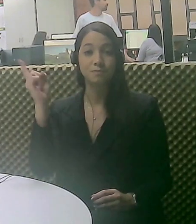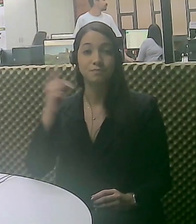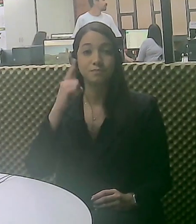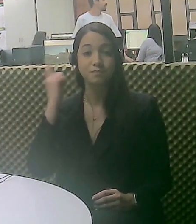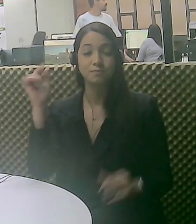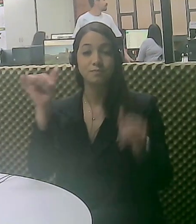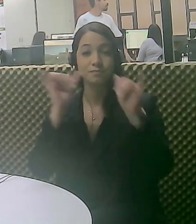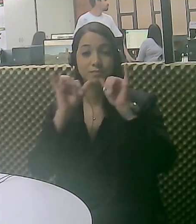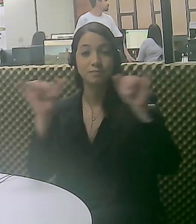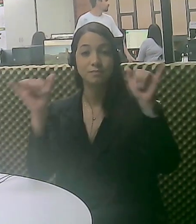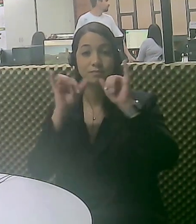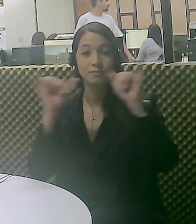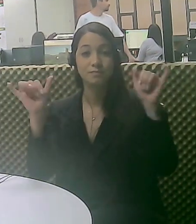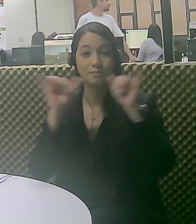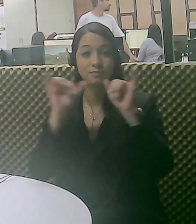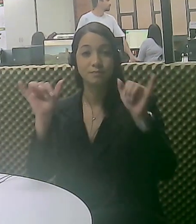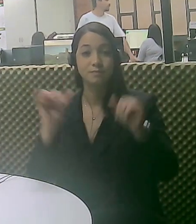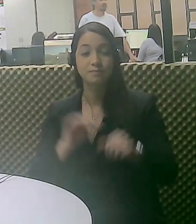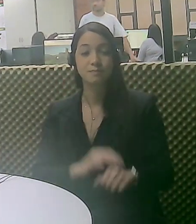Giro de